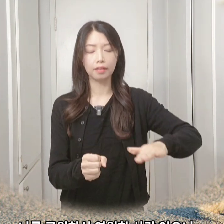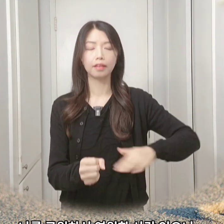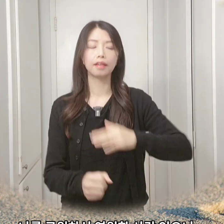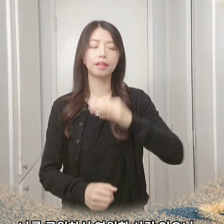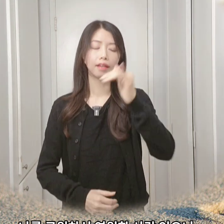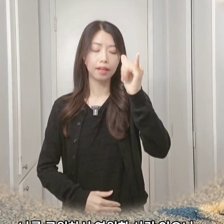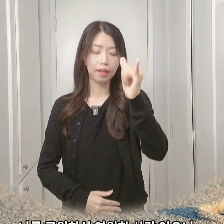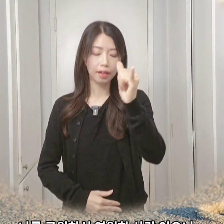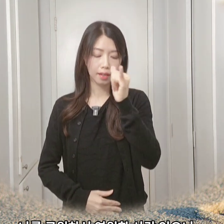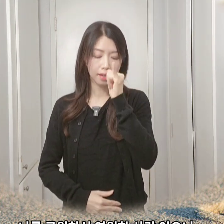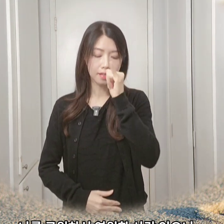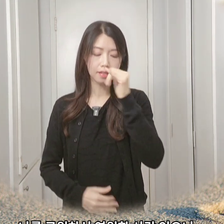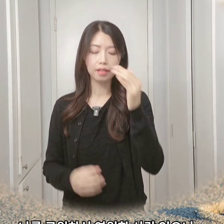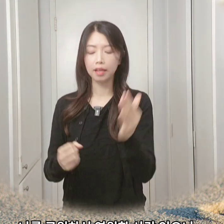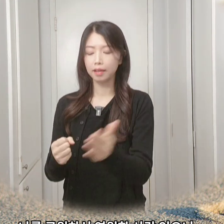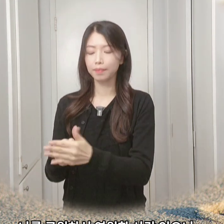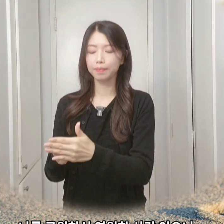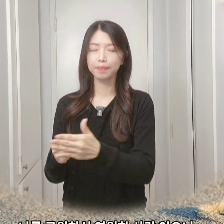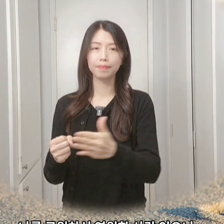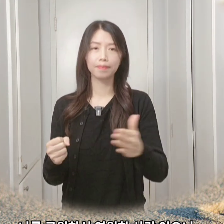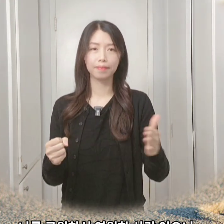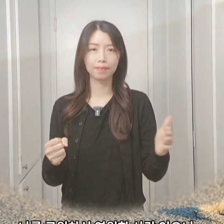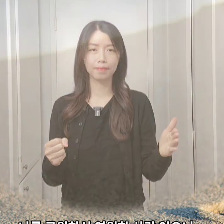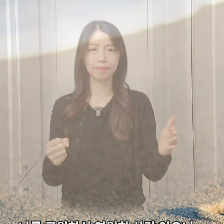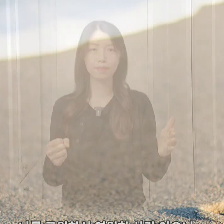사랑 있으니.